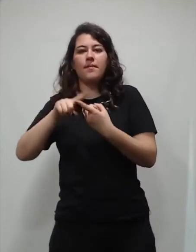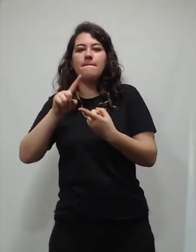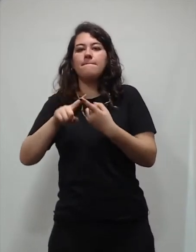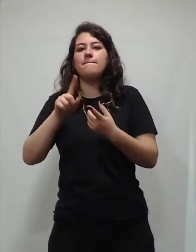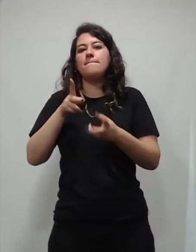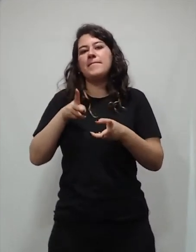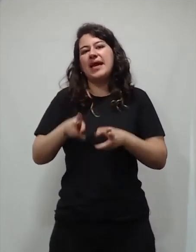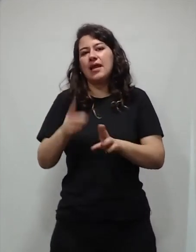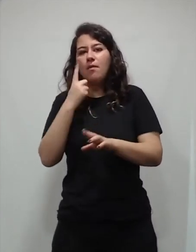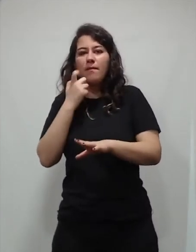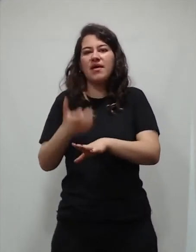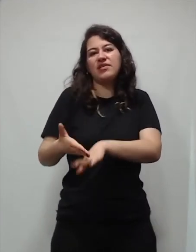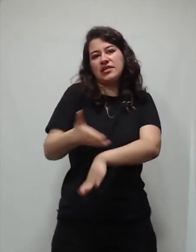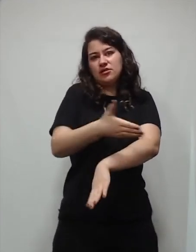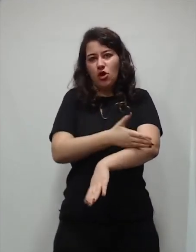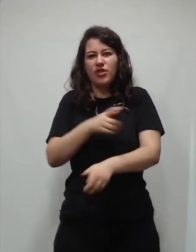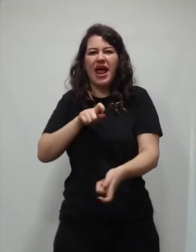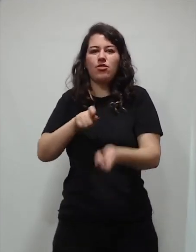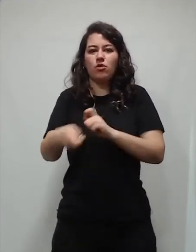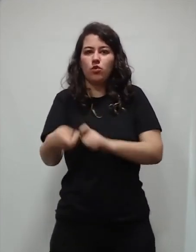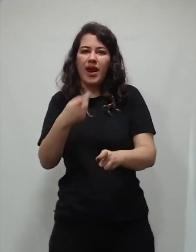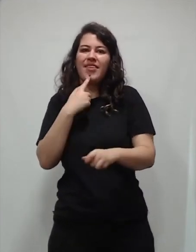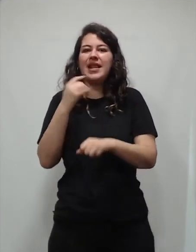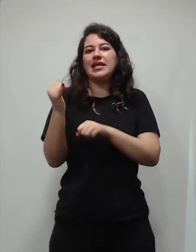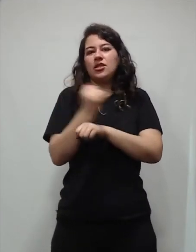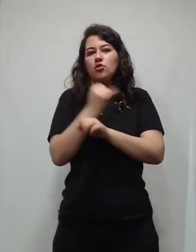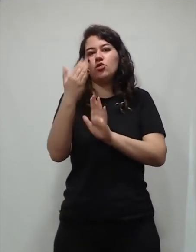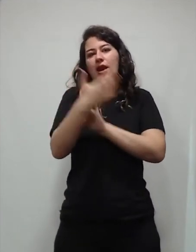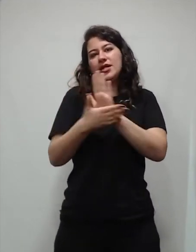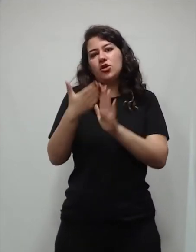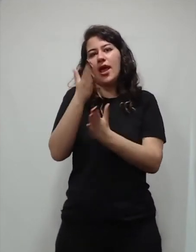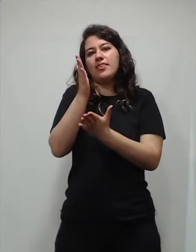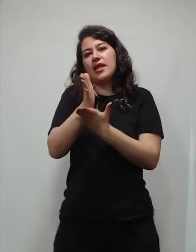de la Tortura de la Institución Nacional de Derechos Humanos.